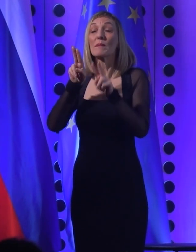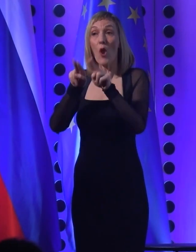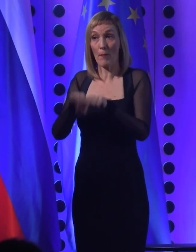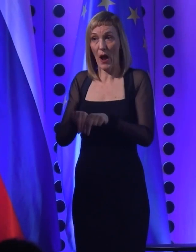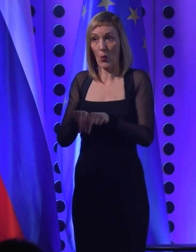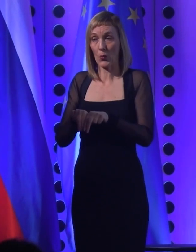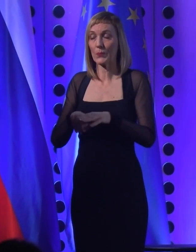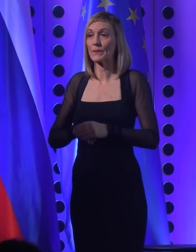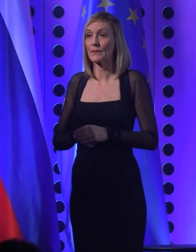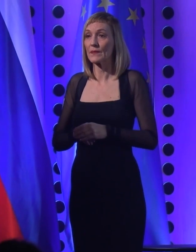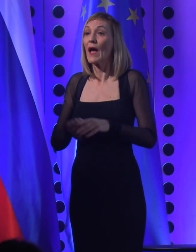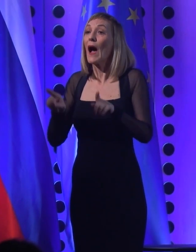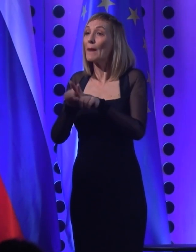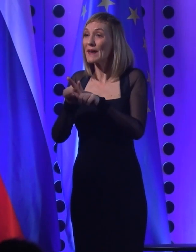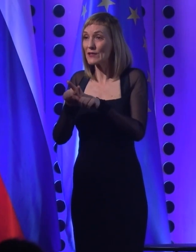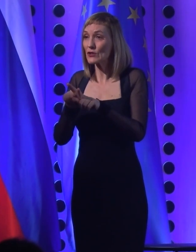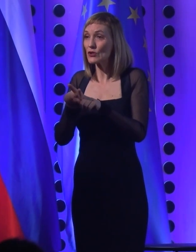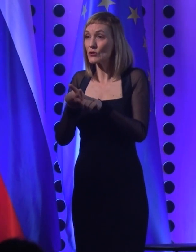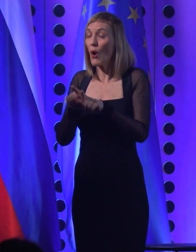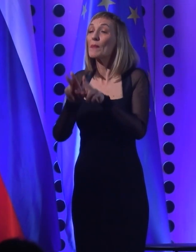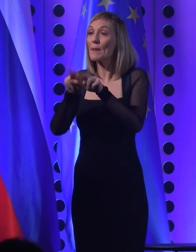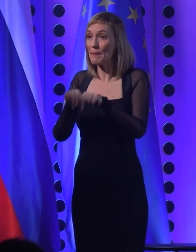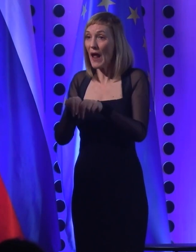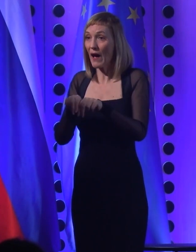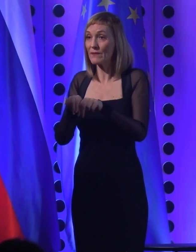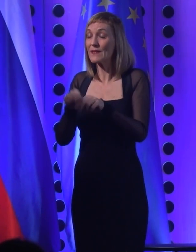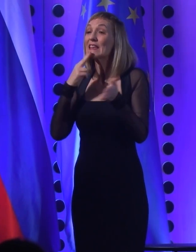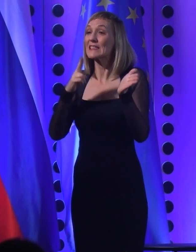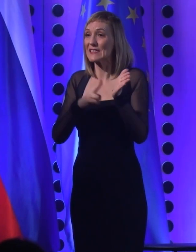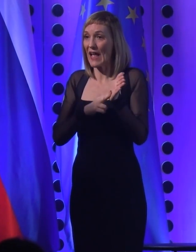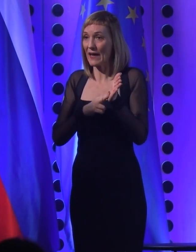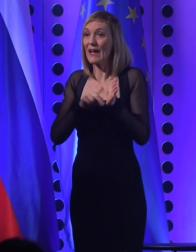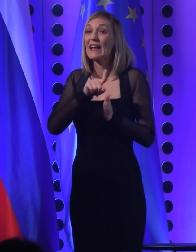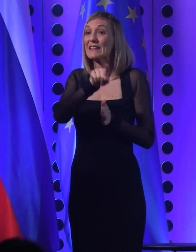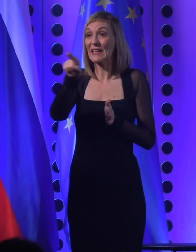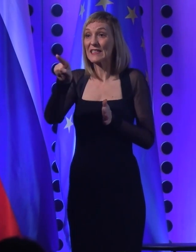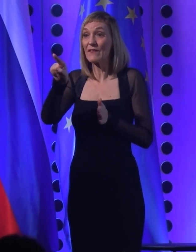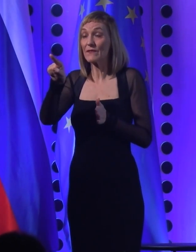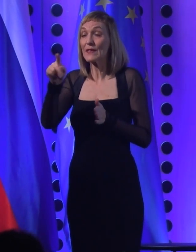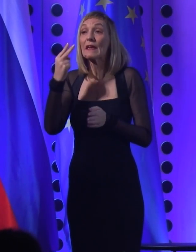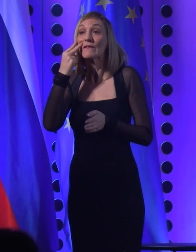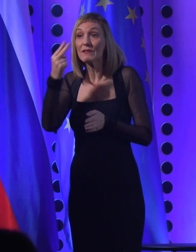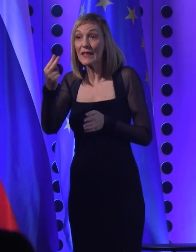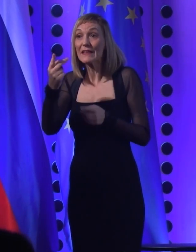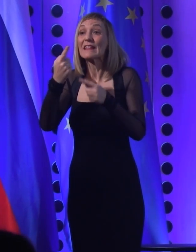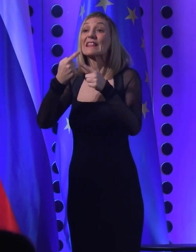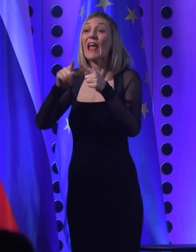prav. Obenem pa bi bil tudi pravi signal, da ste prepoznan in cenjen del